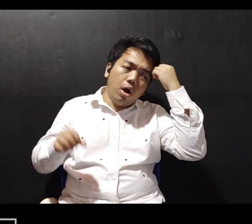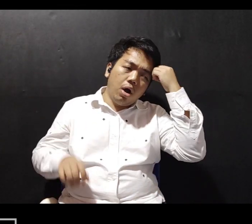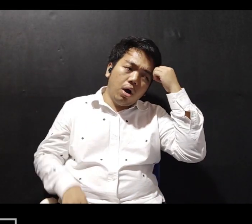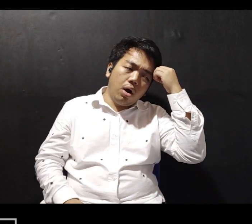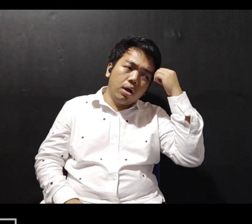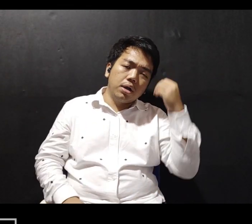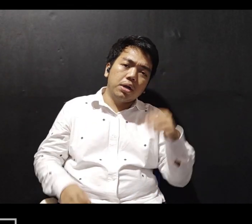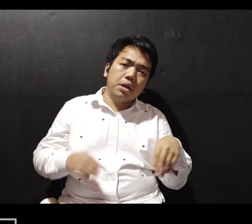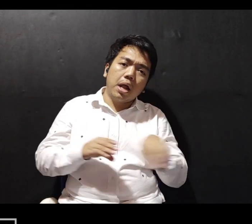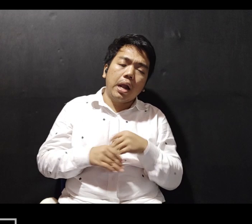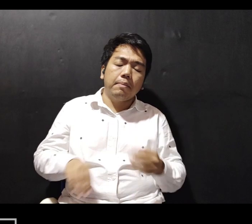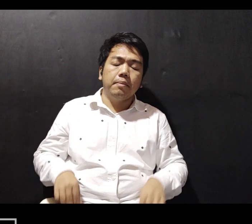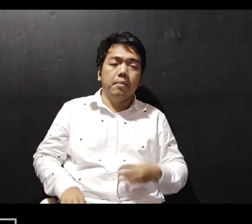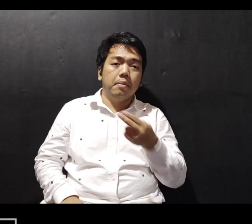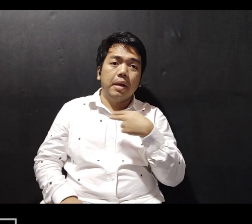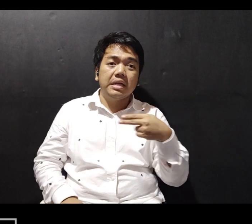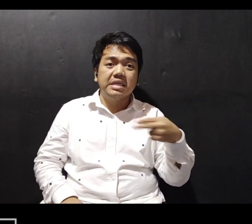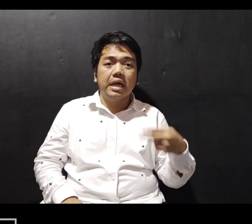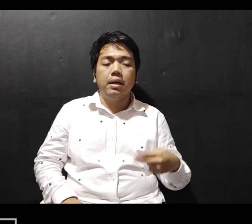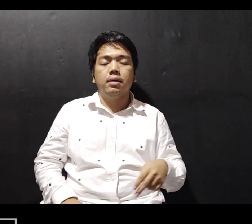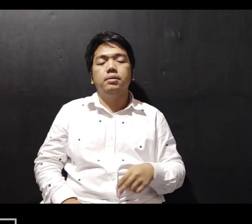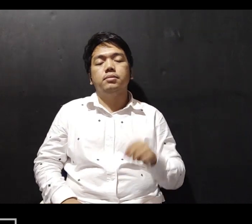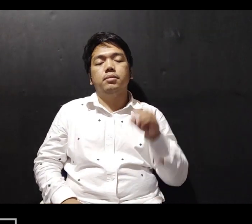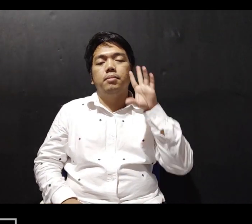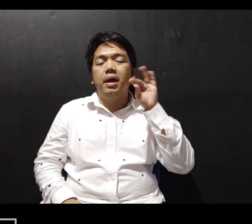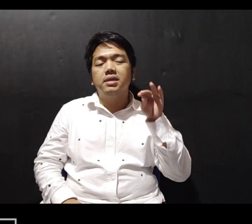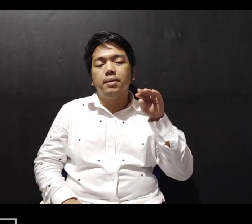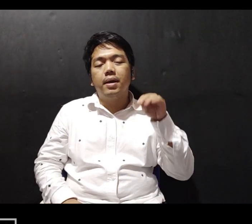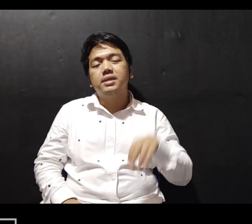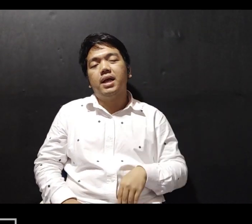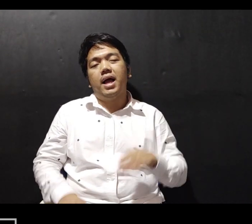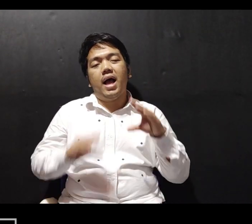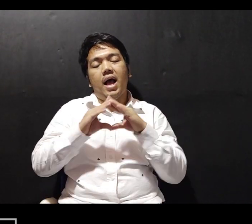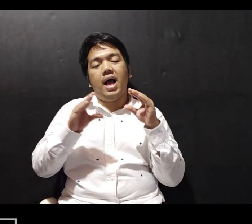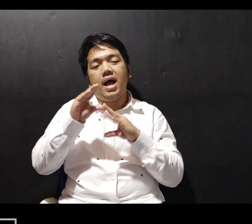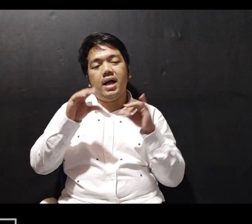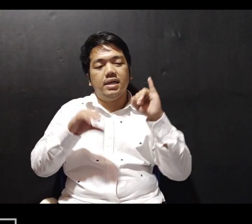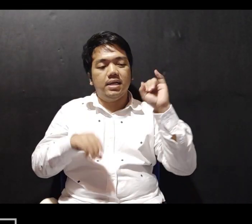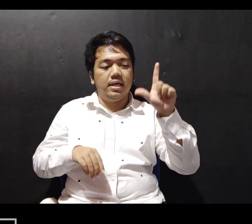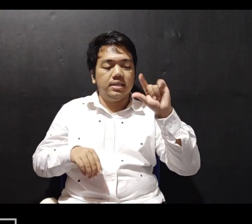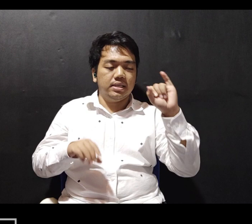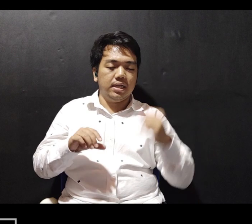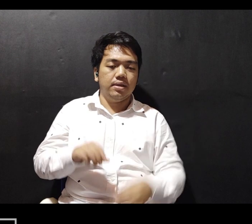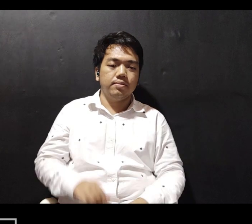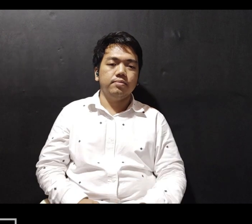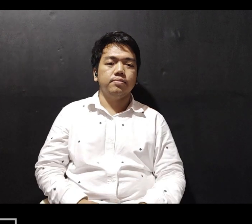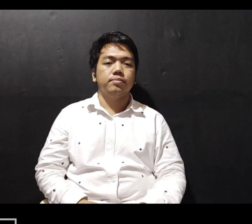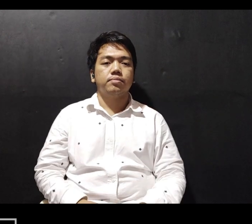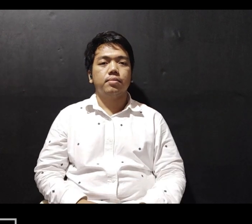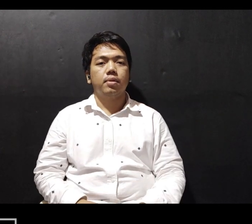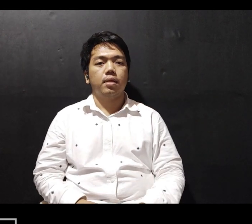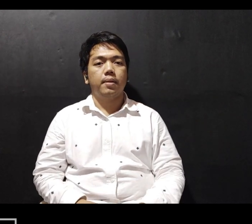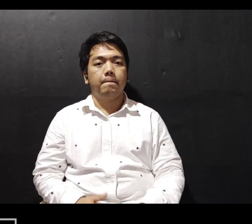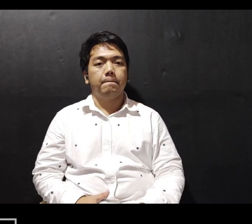dari seluruh dunia itu. Ada bahasa Partia, ada bahasa Media, ada bahasa Elam, ada bahasa Mesopotamia, Yudea,